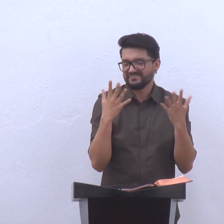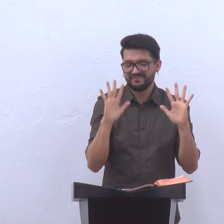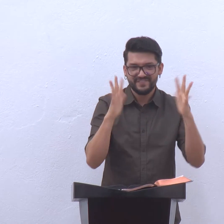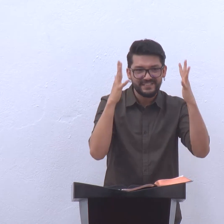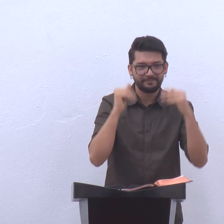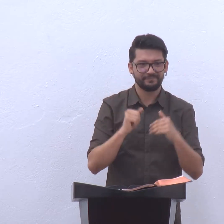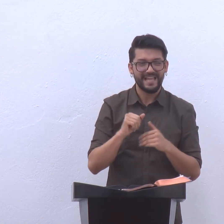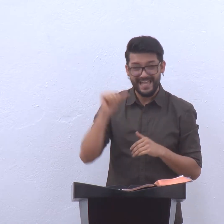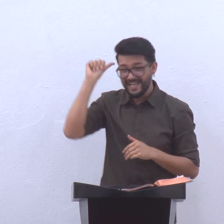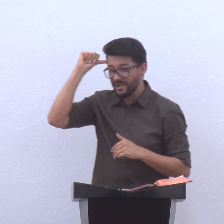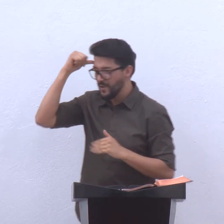casa.